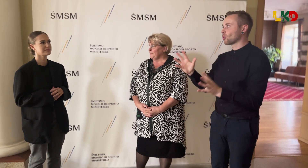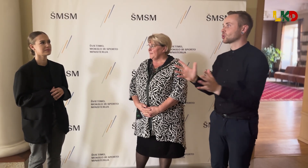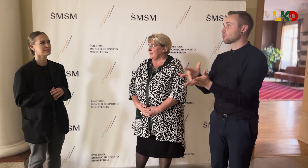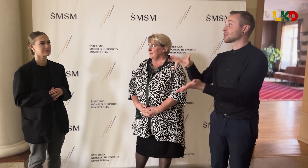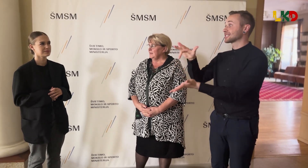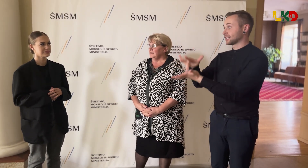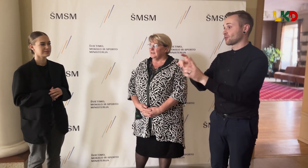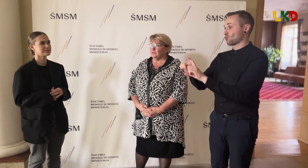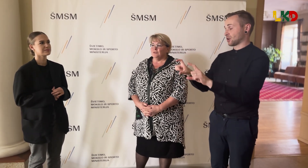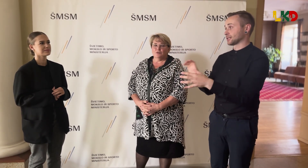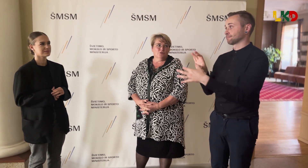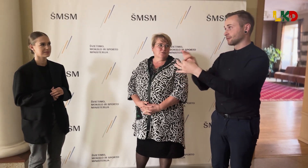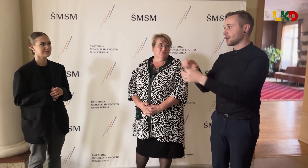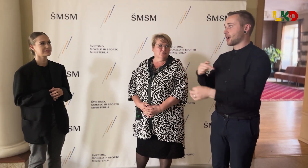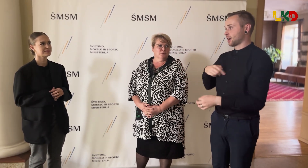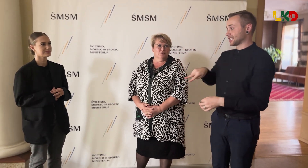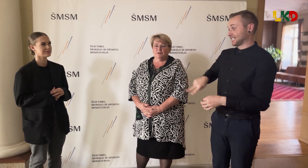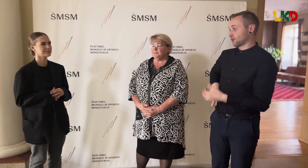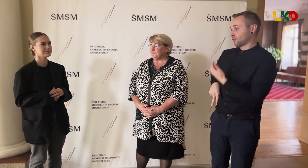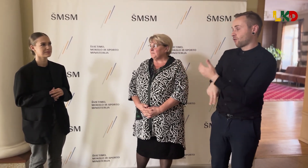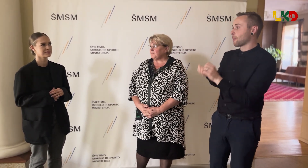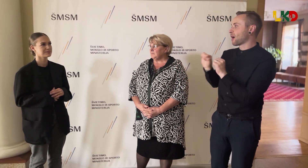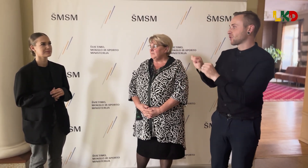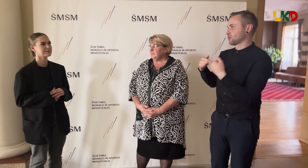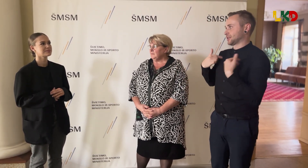centro. Esu direktorius